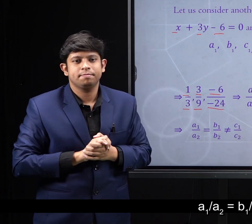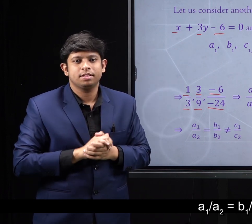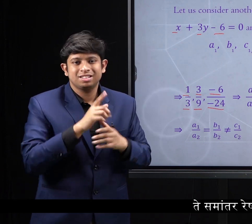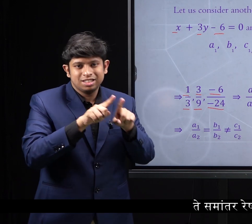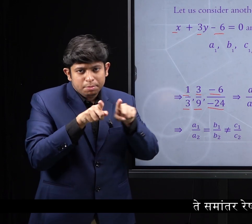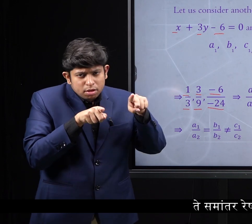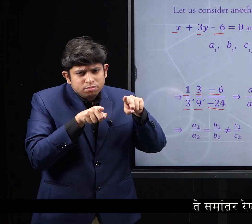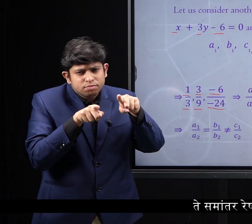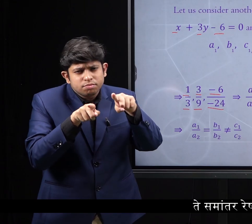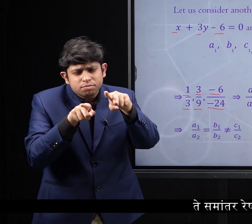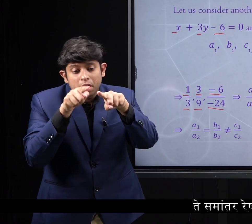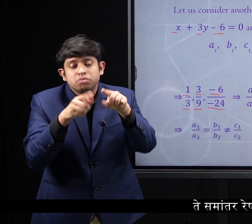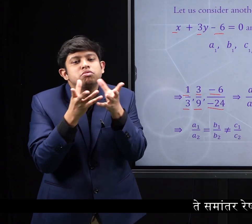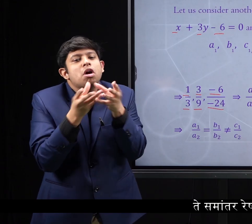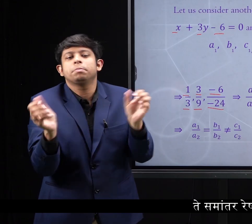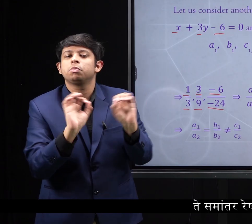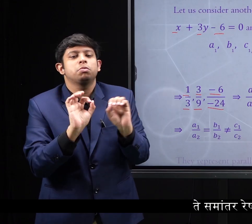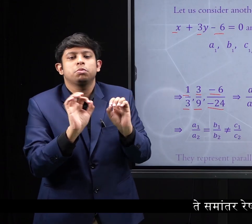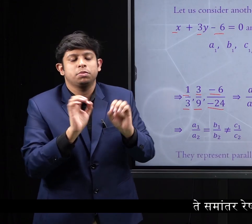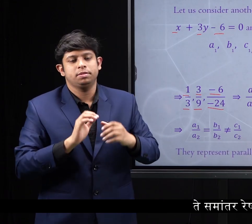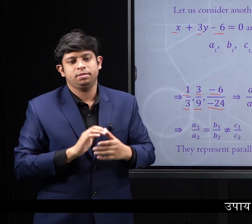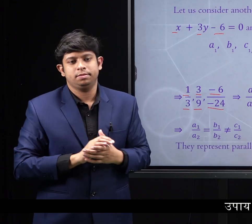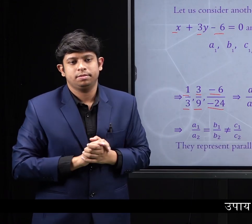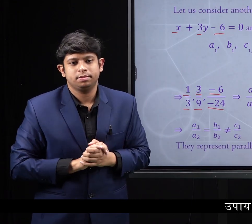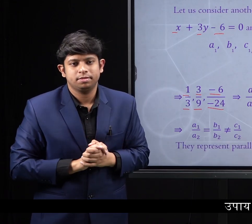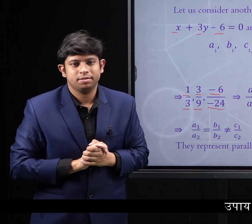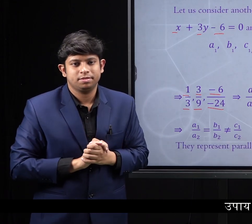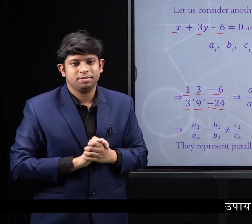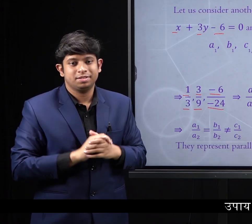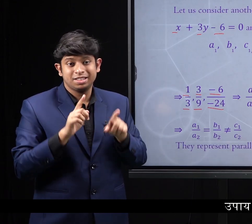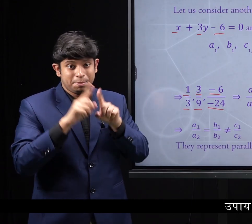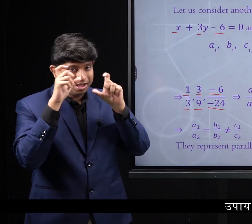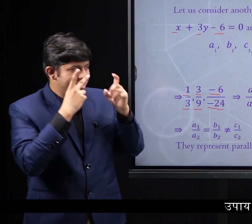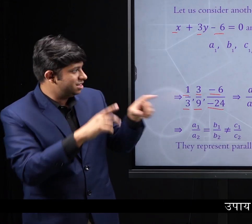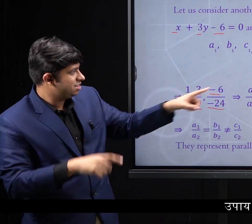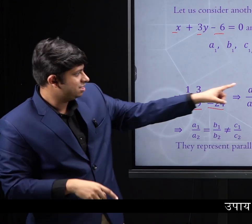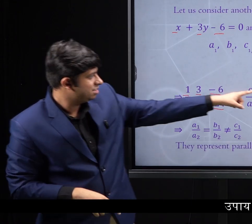ते समांतर रेषांचे प्रतिनिधित्व करतात आणि त्यावर कोणताही तोडगा नाही.